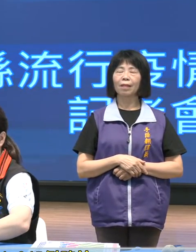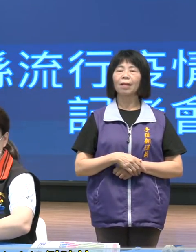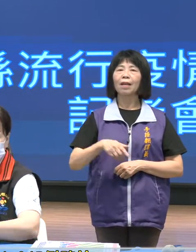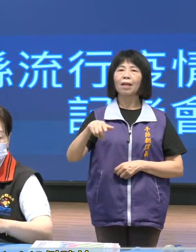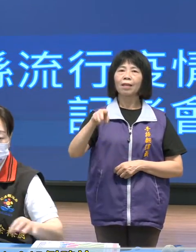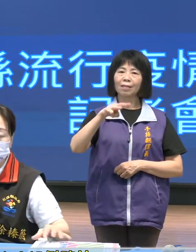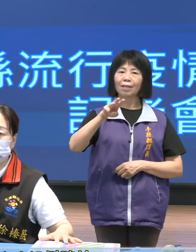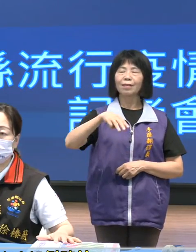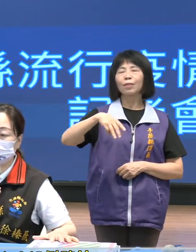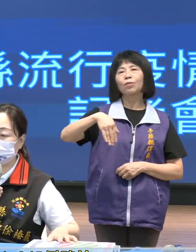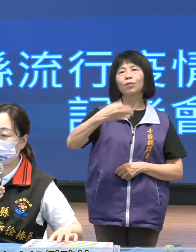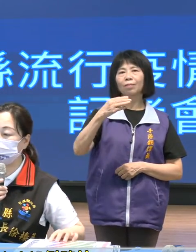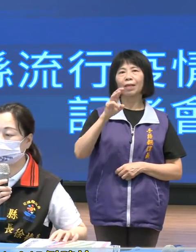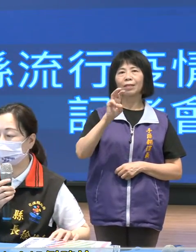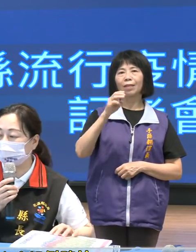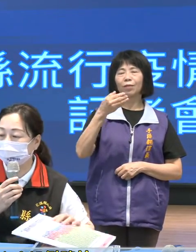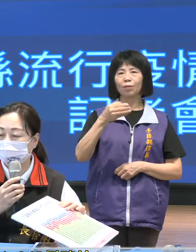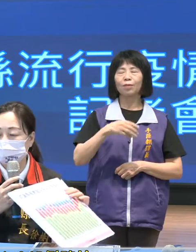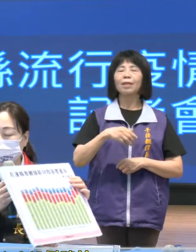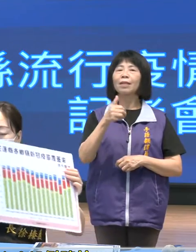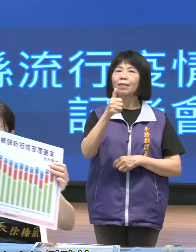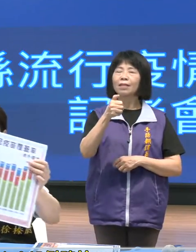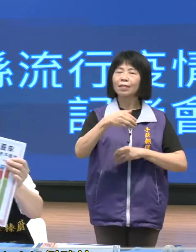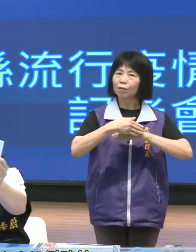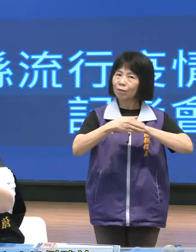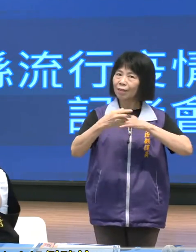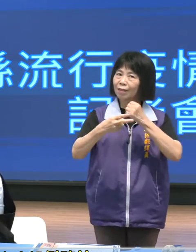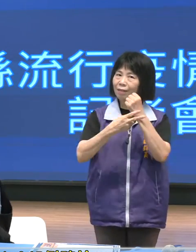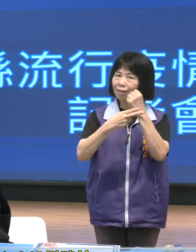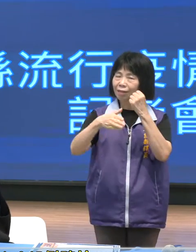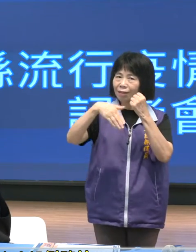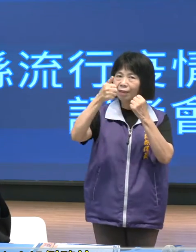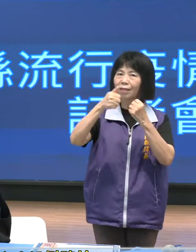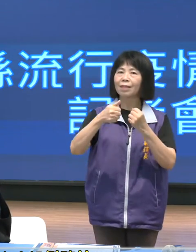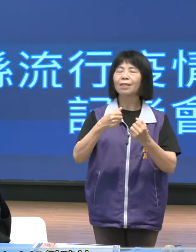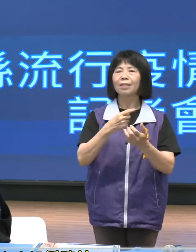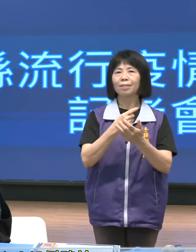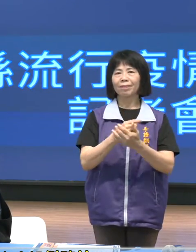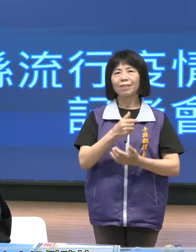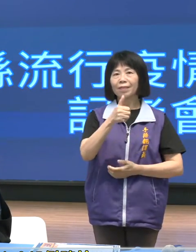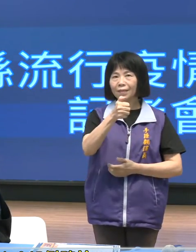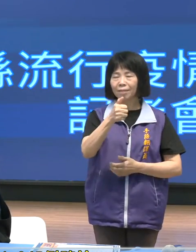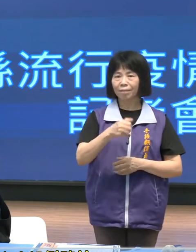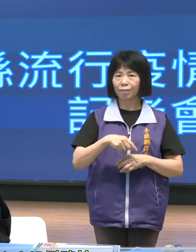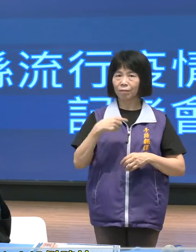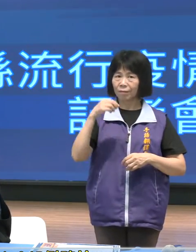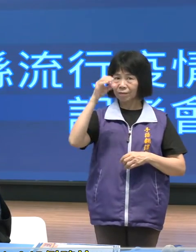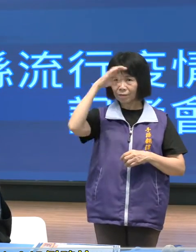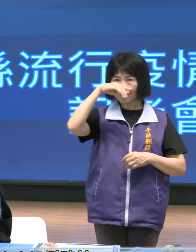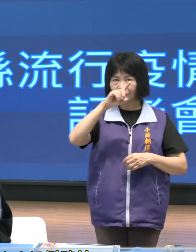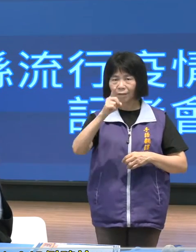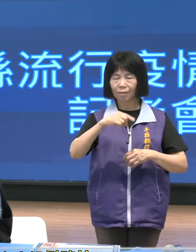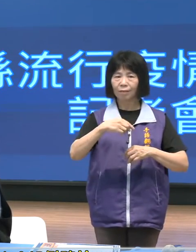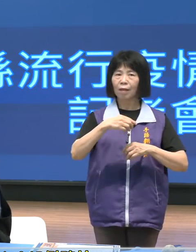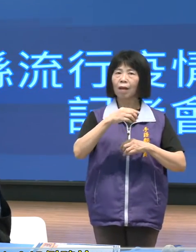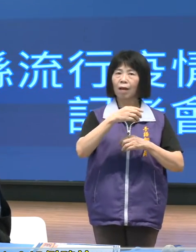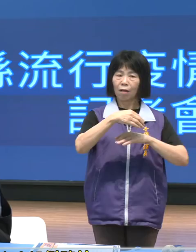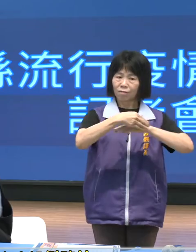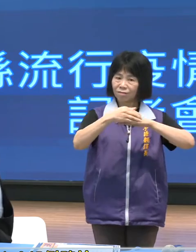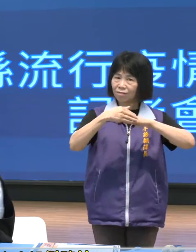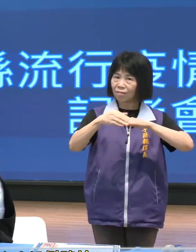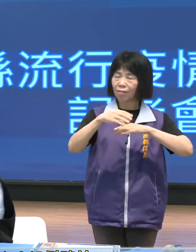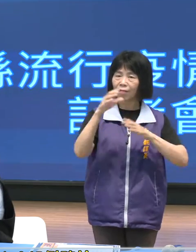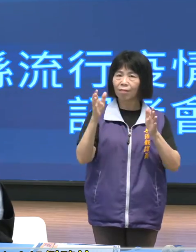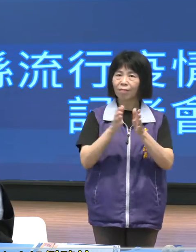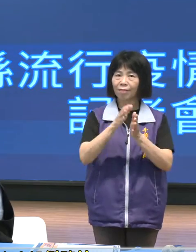3539剂，要谢谢村里邻长，还有各个乡镇长。所以在这里呢，我们就可以看到13乡镇，因为我